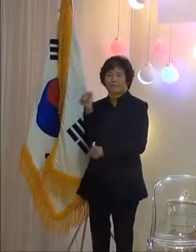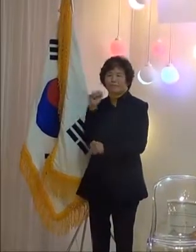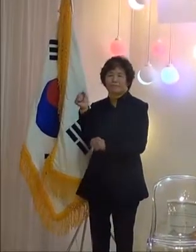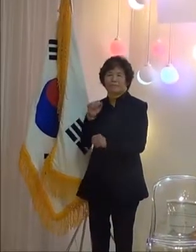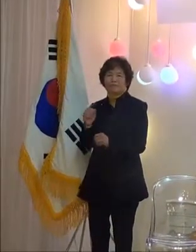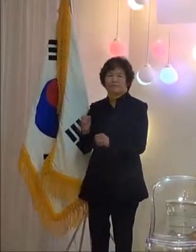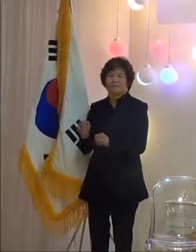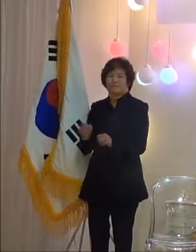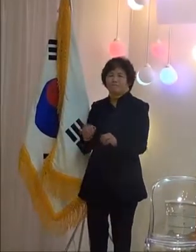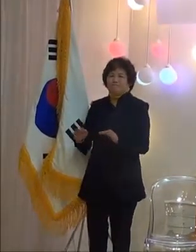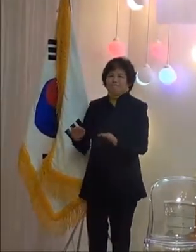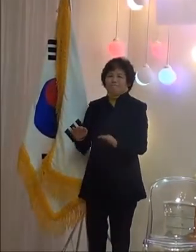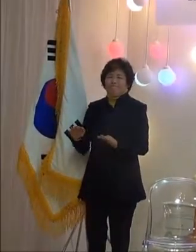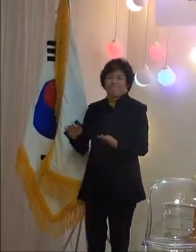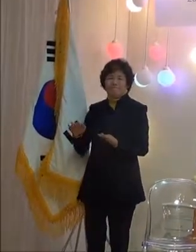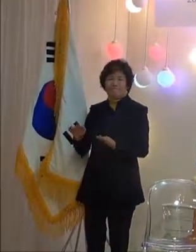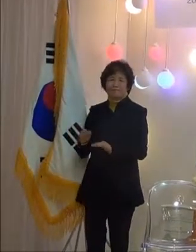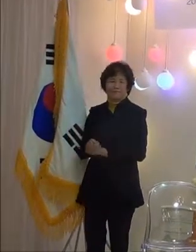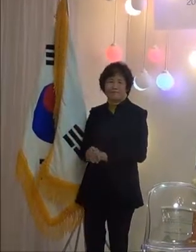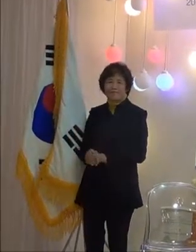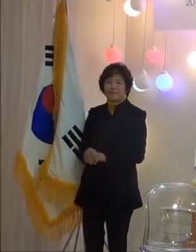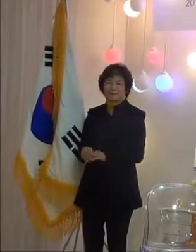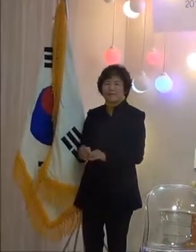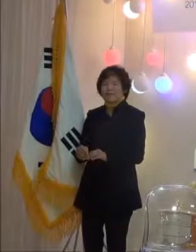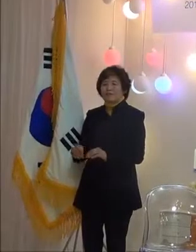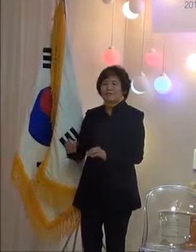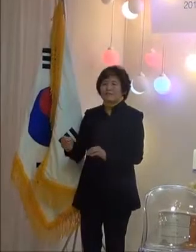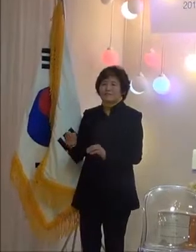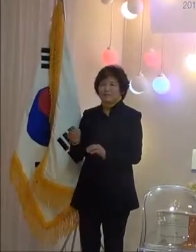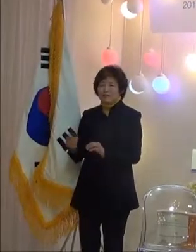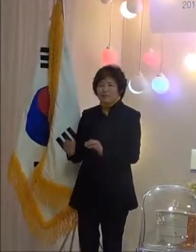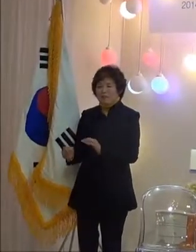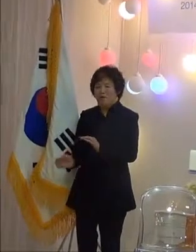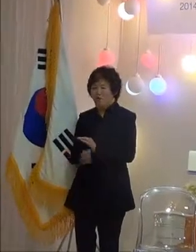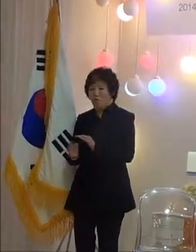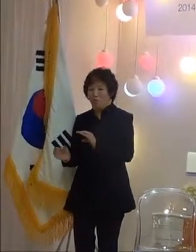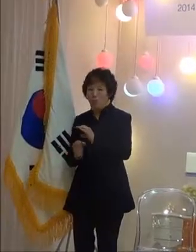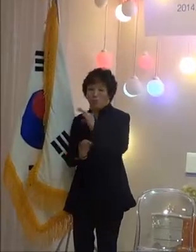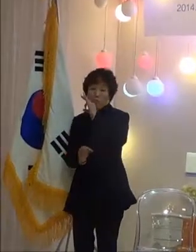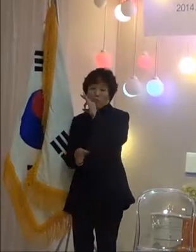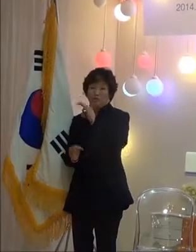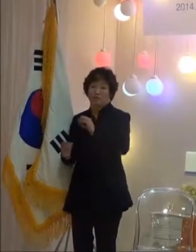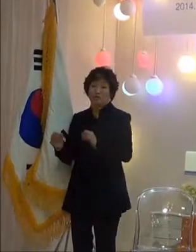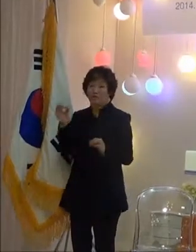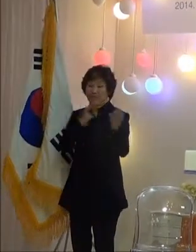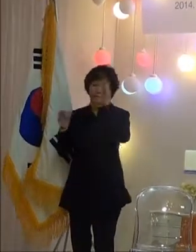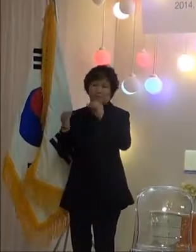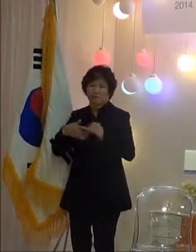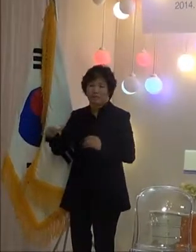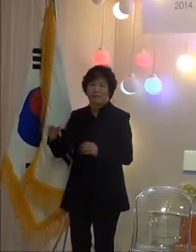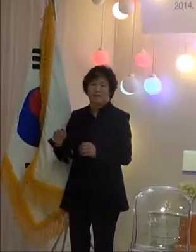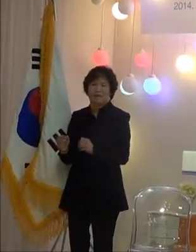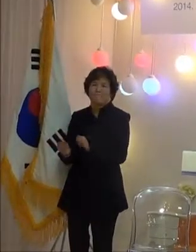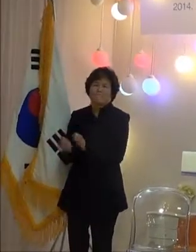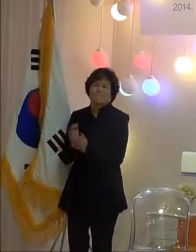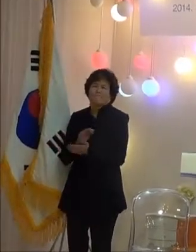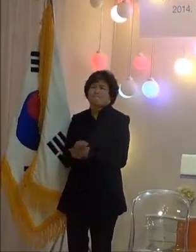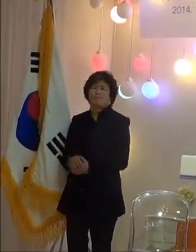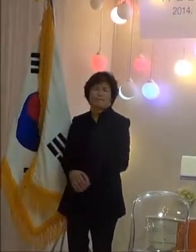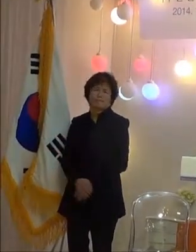자동차들은 뒤통거리며 새 구멍들을 찾아가느라 법석이지만